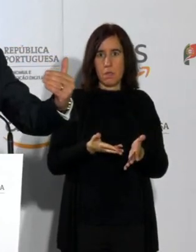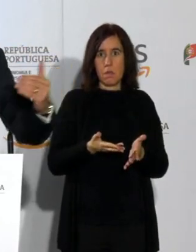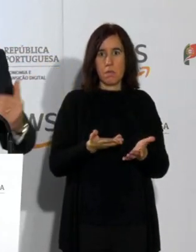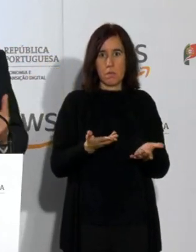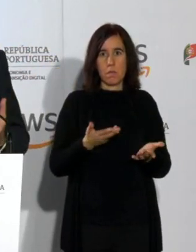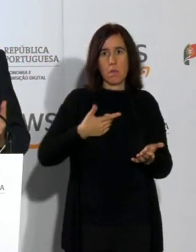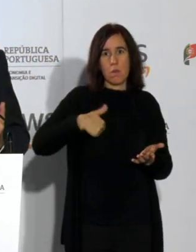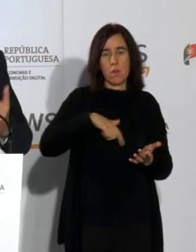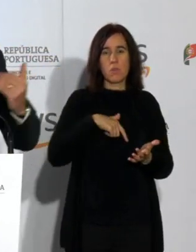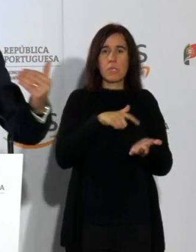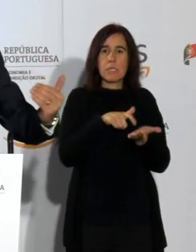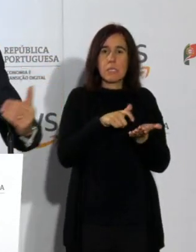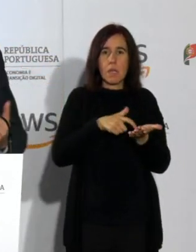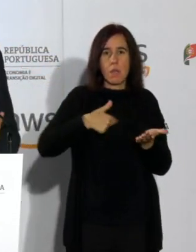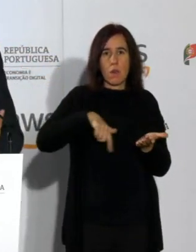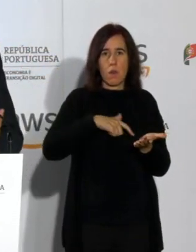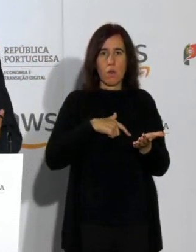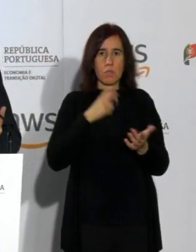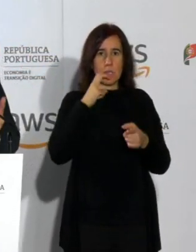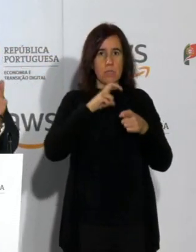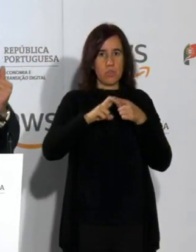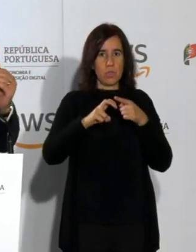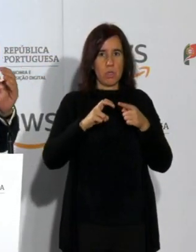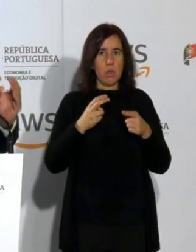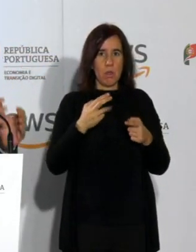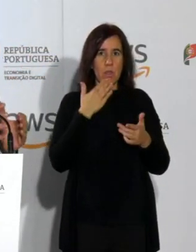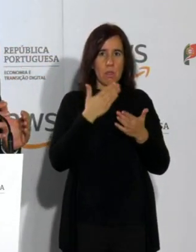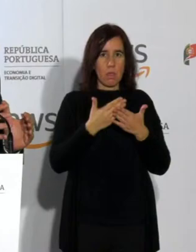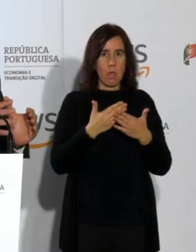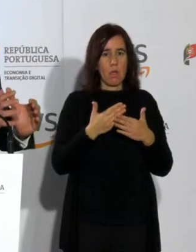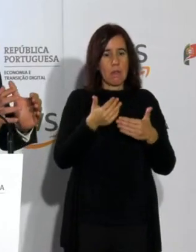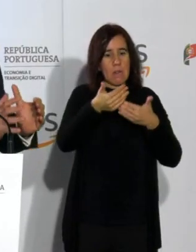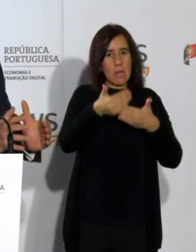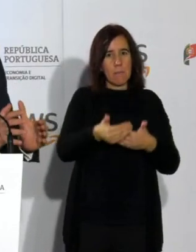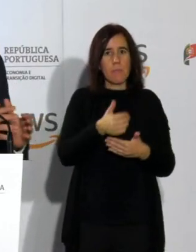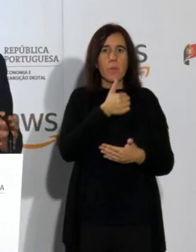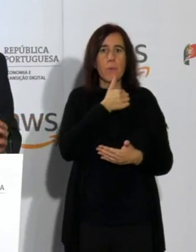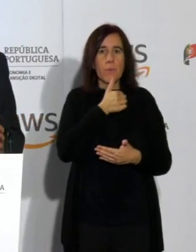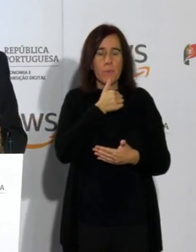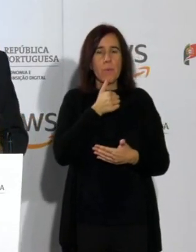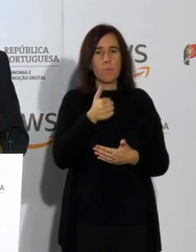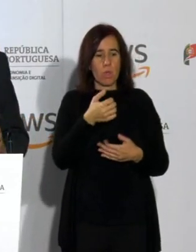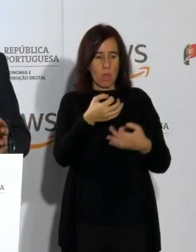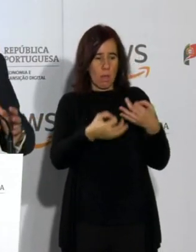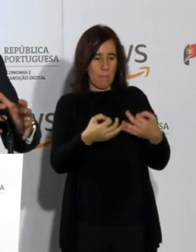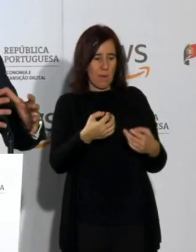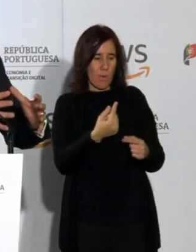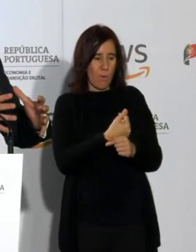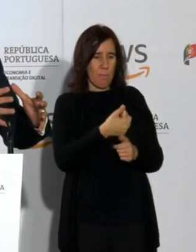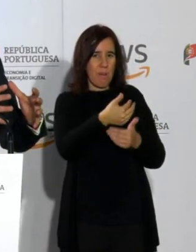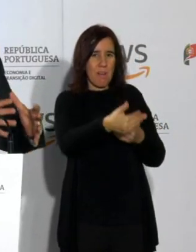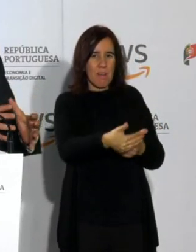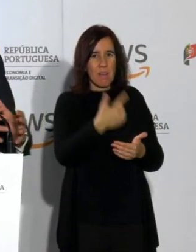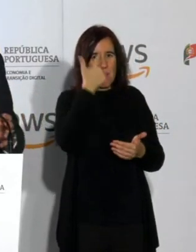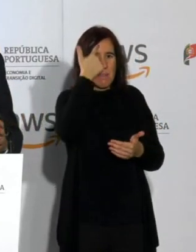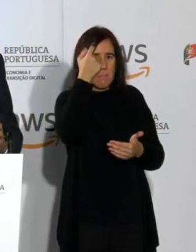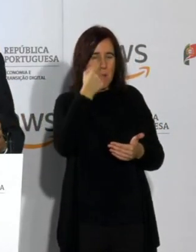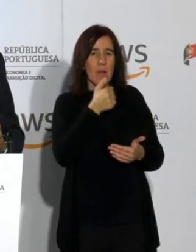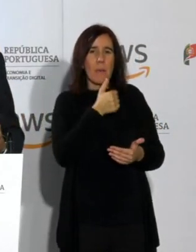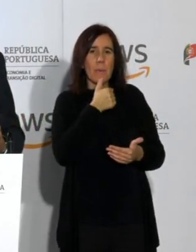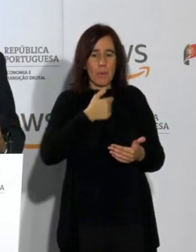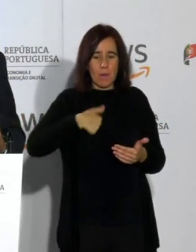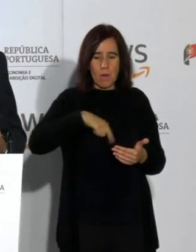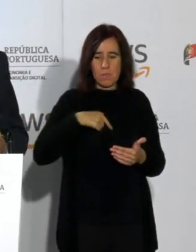as nossas necessidades, o nosso consumo de energia, ficaríamos limitados pelo que tem aparelho que tínhamos comprado a pensar naquilo que era a